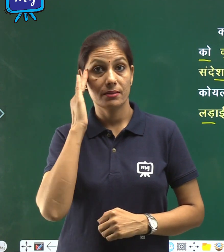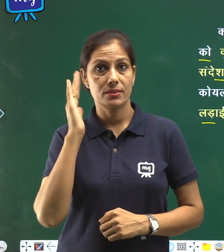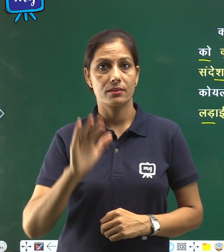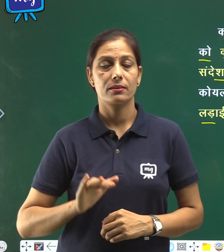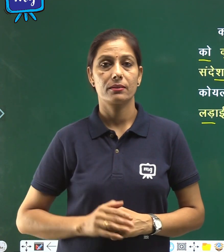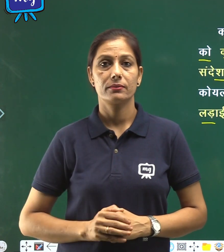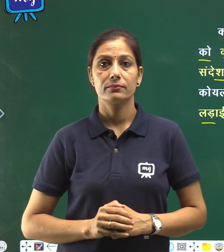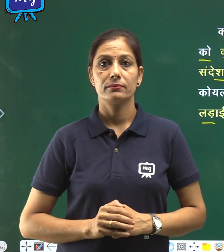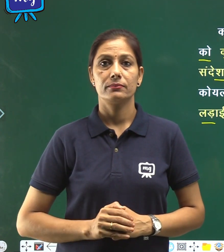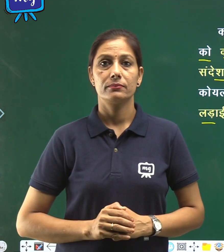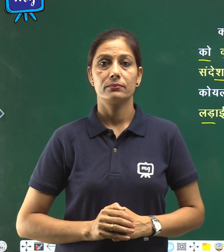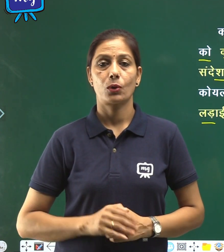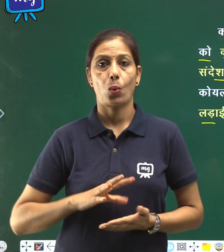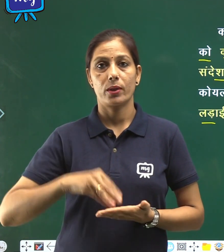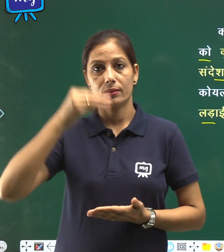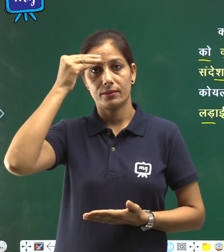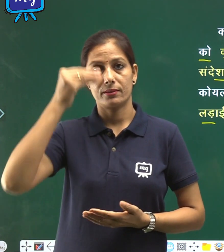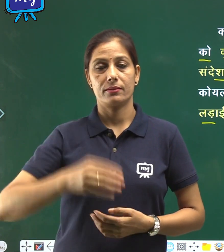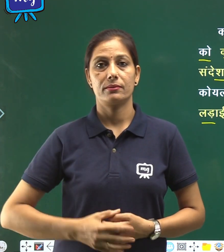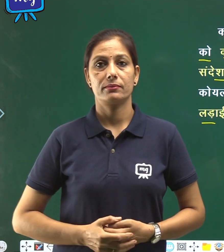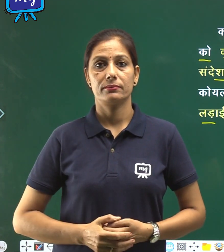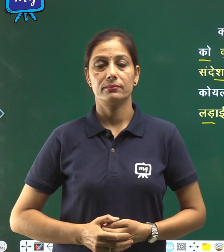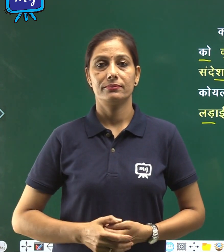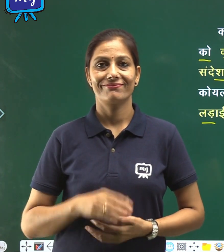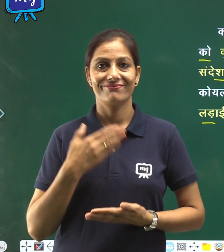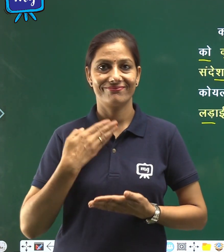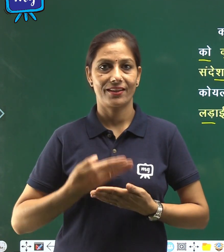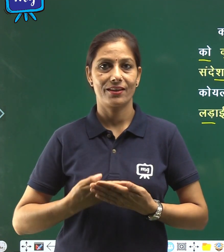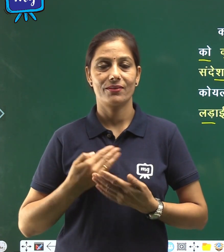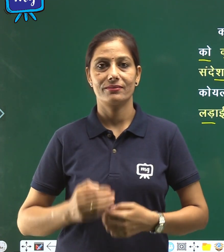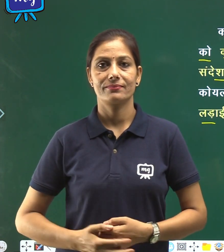समझें और याद करें। धन्यवाद।